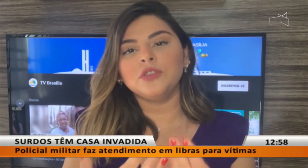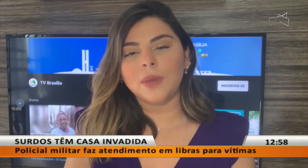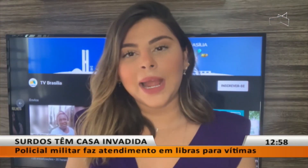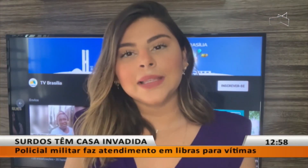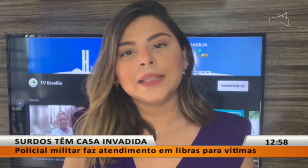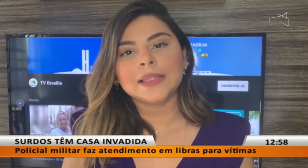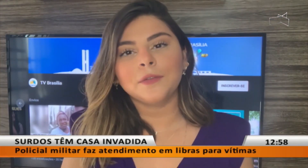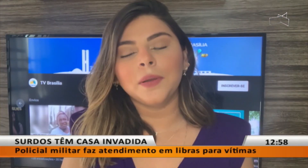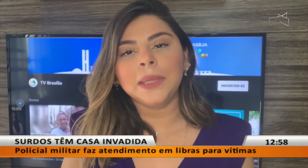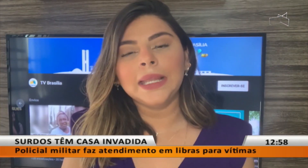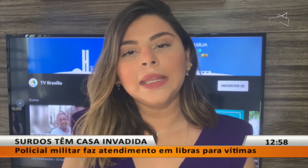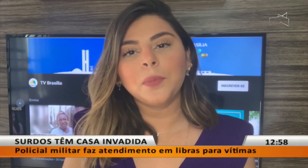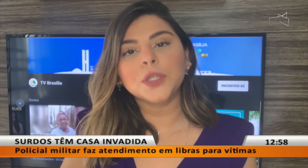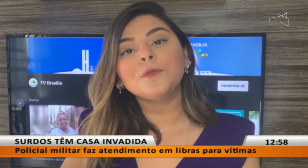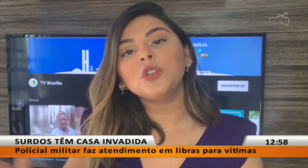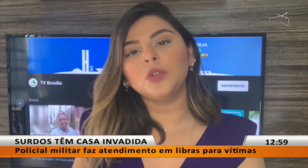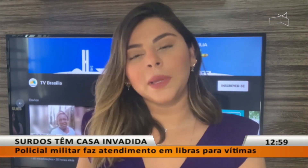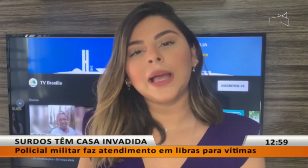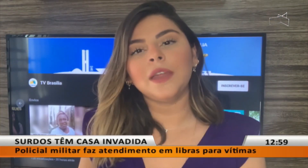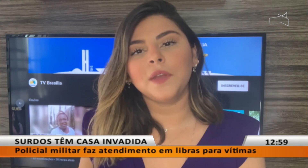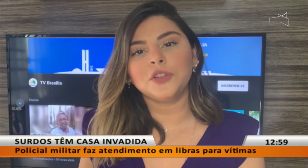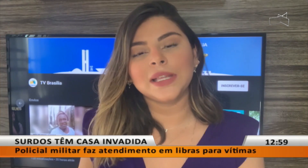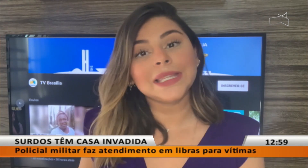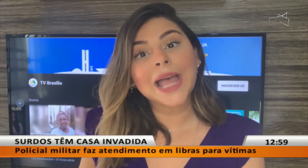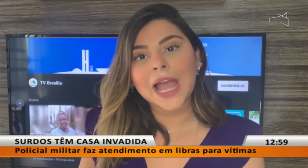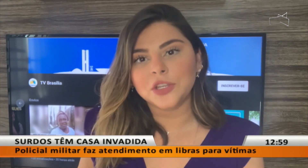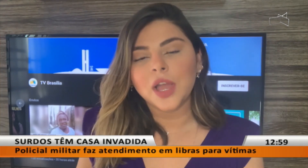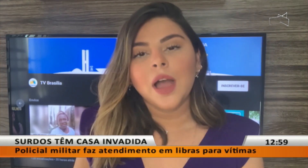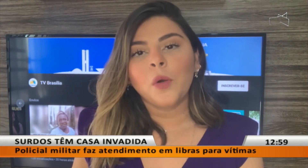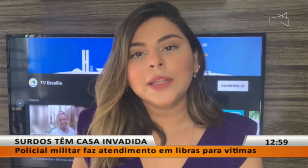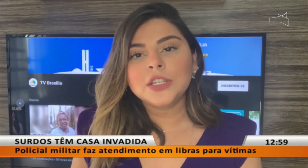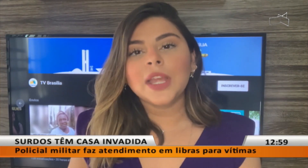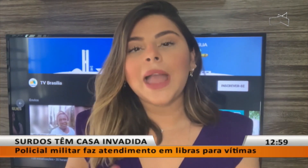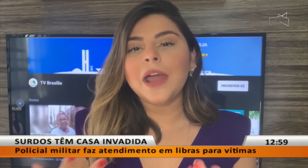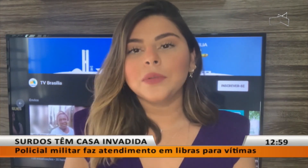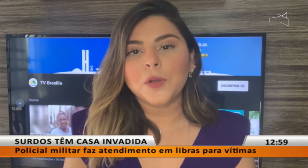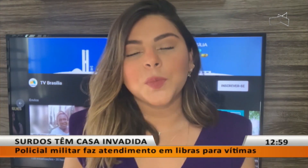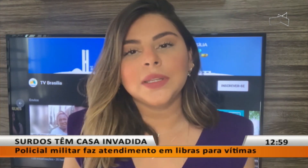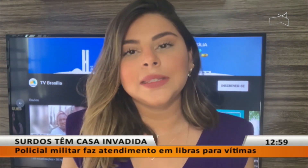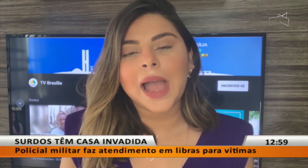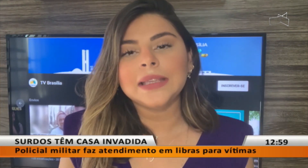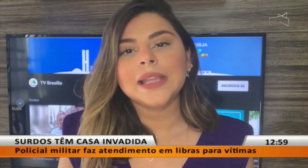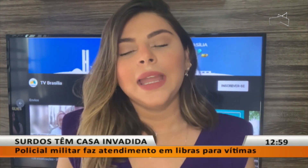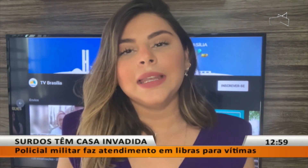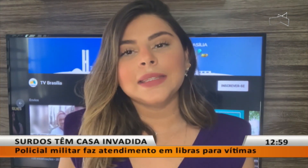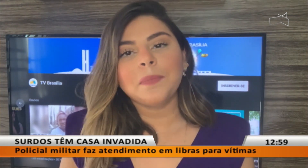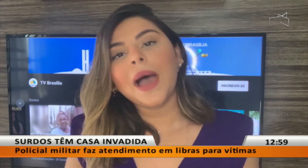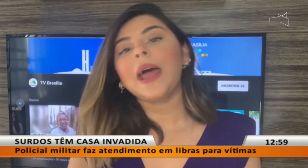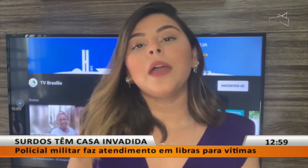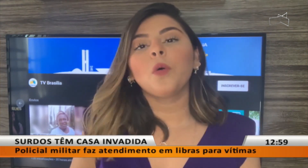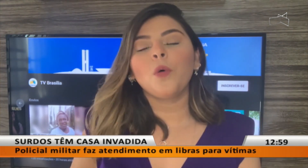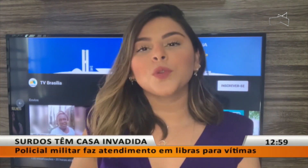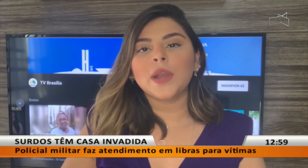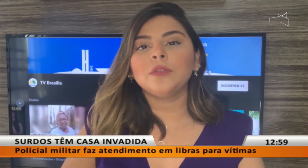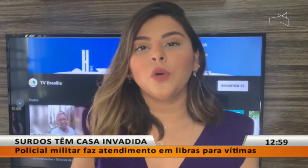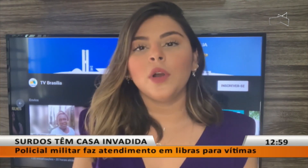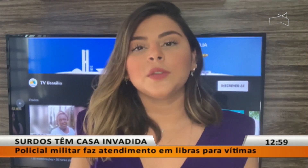invadido a casa dessa família e depois fugido pela área verde da cidade. Quando eles chegaram lá, os policiais, eles se depararam com os moradores,